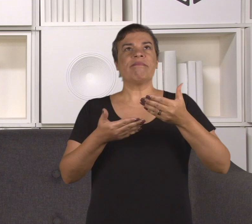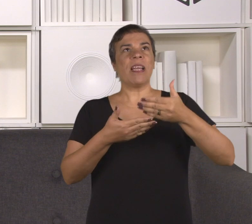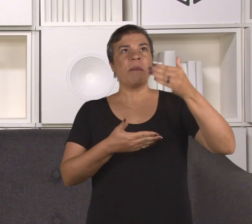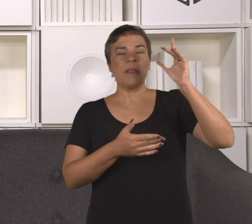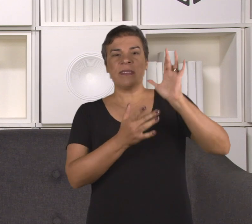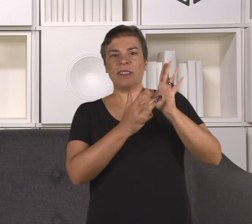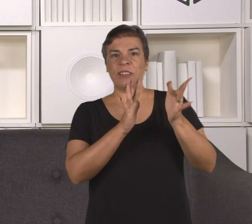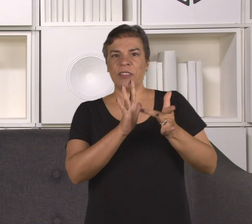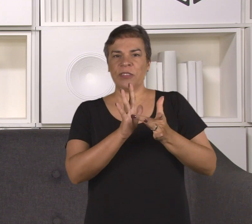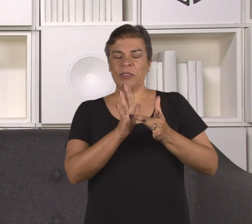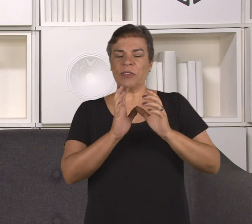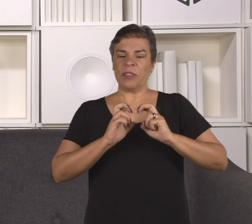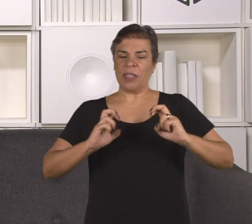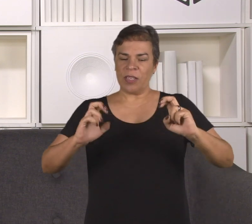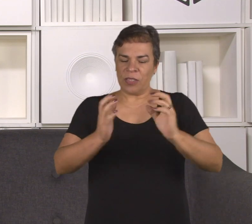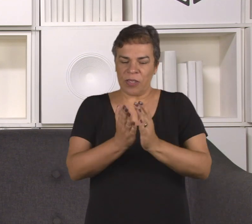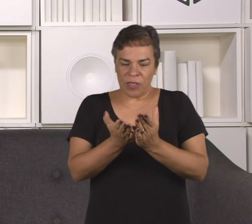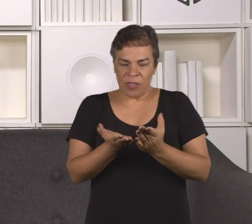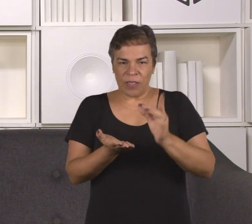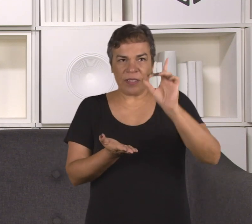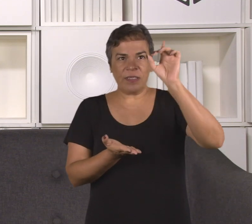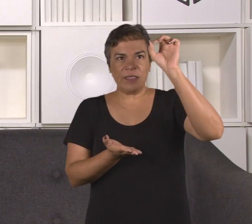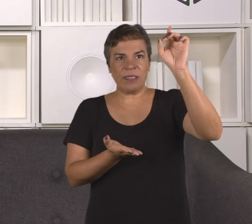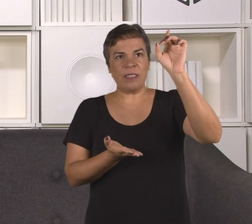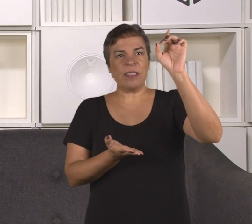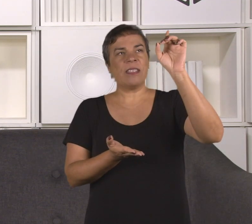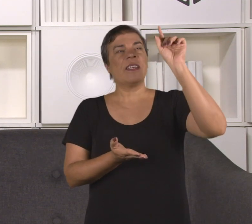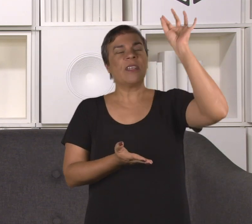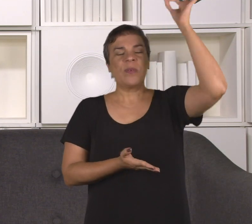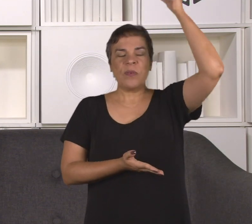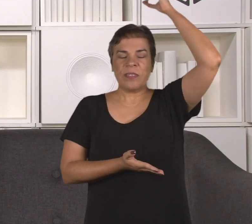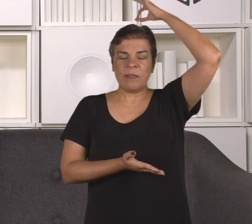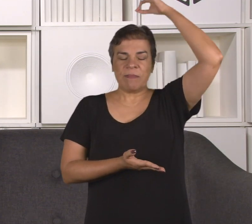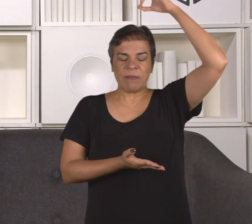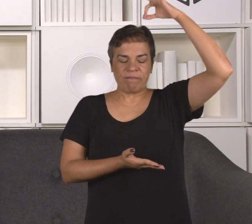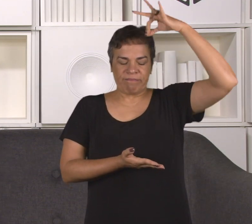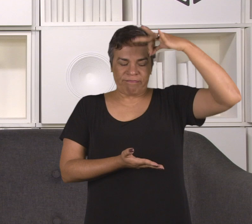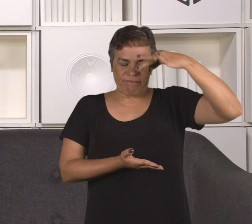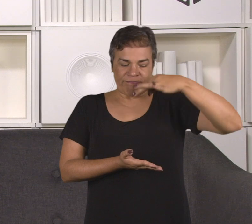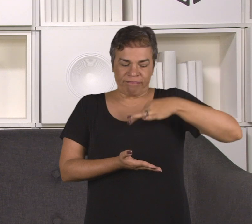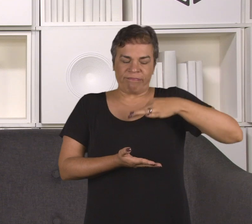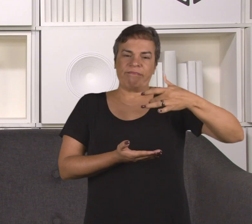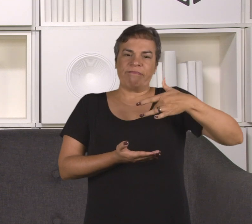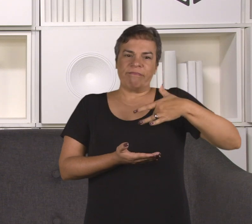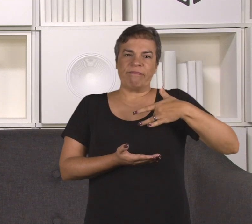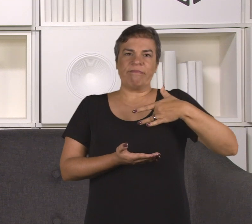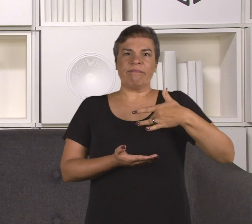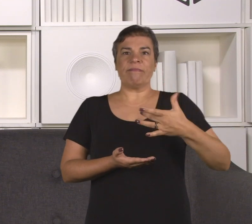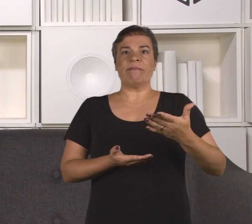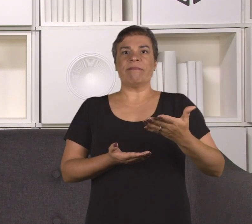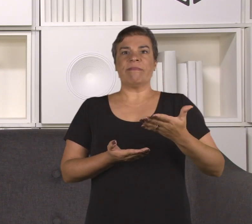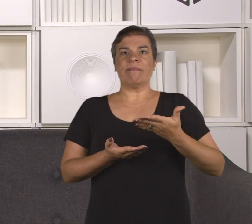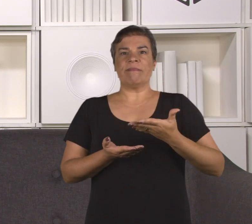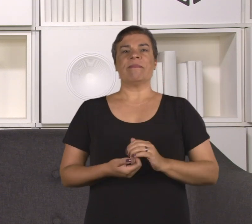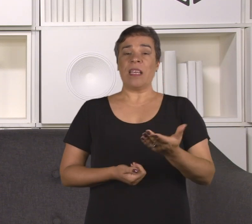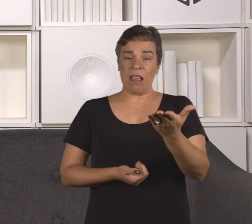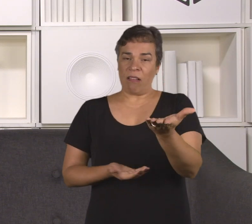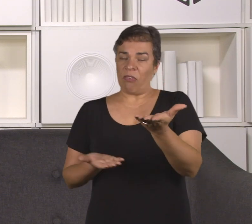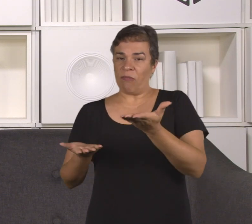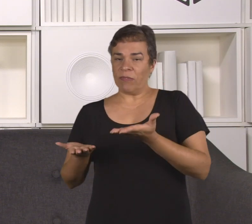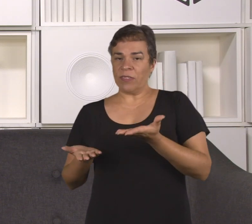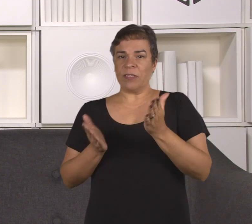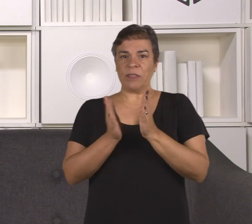do Evangelho, sob a ministração do Espírito Santo. Convido você a orar comigo.